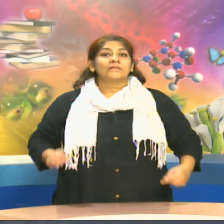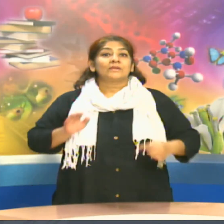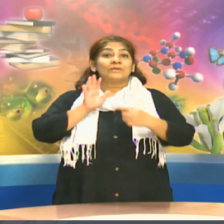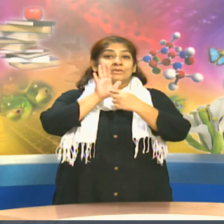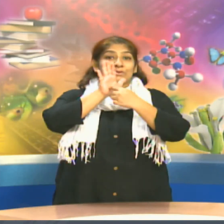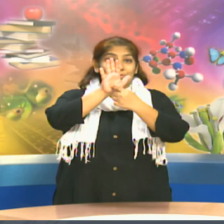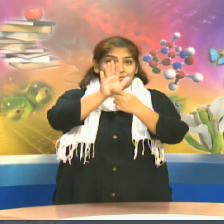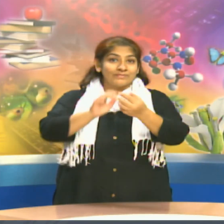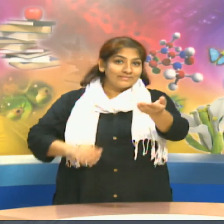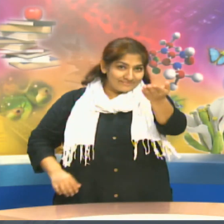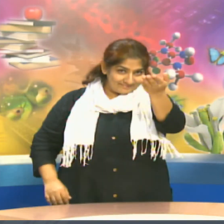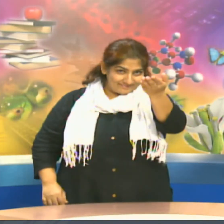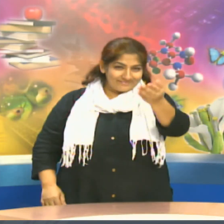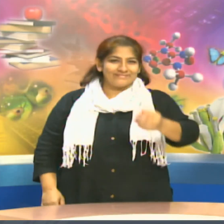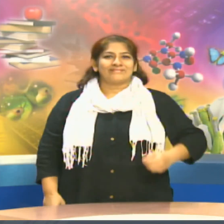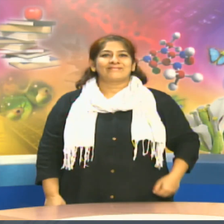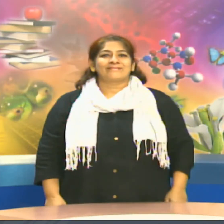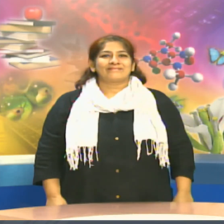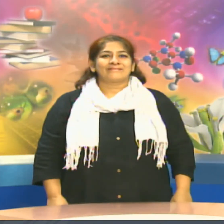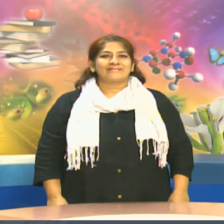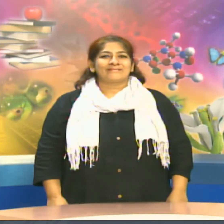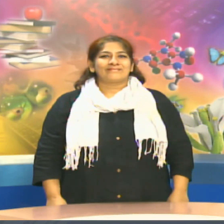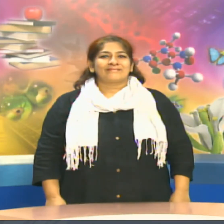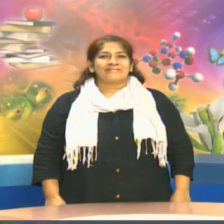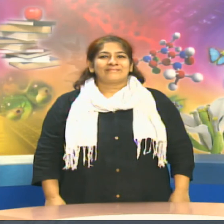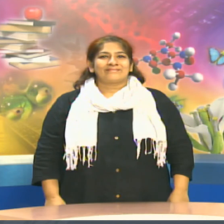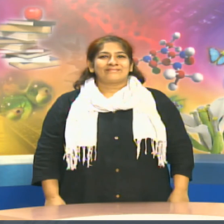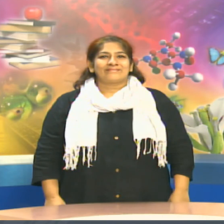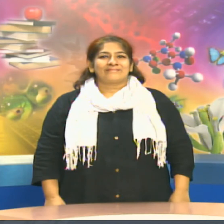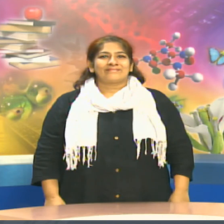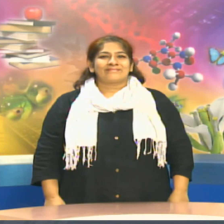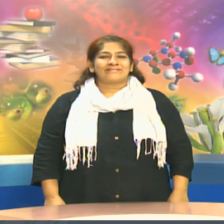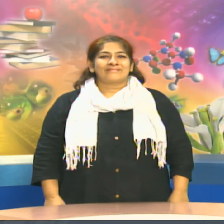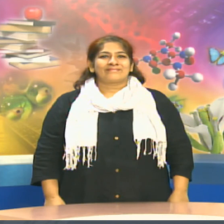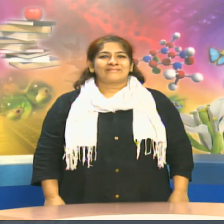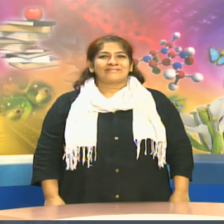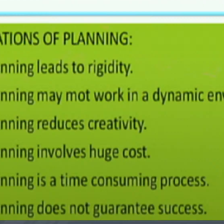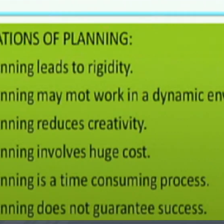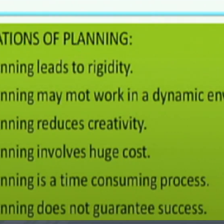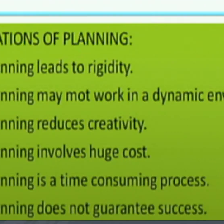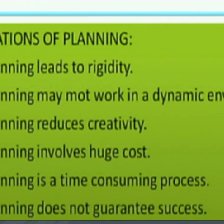So, like you can see on the slide,